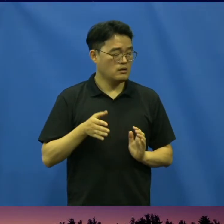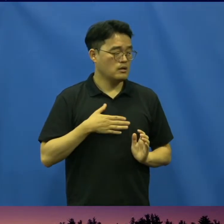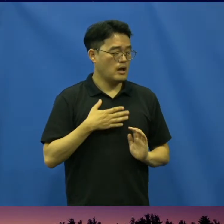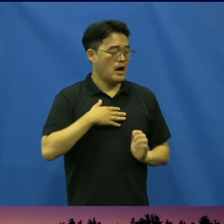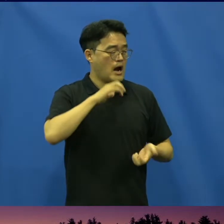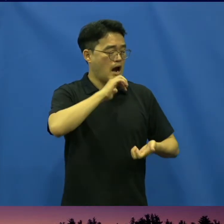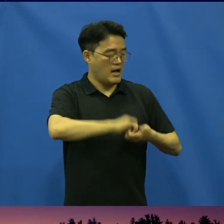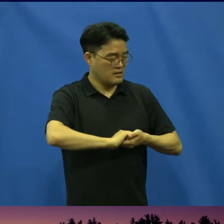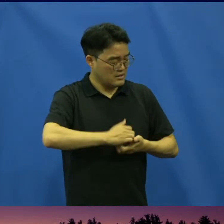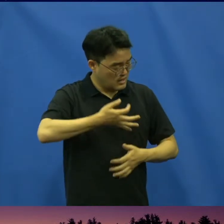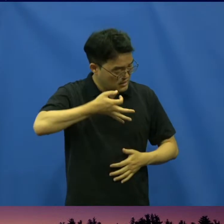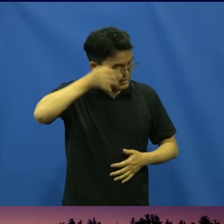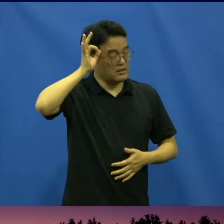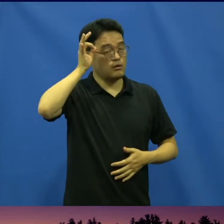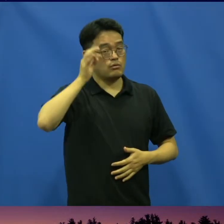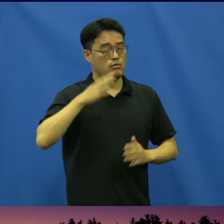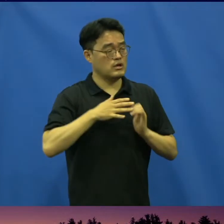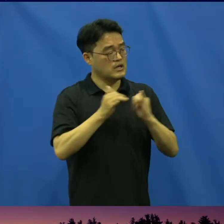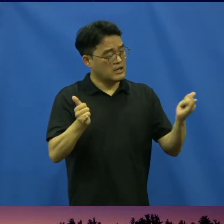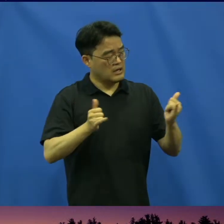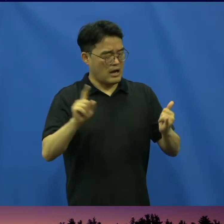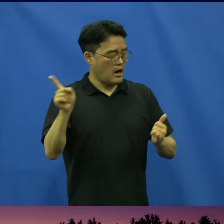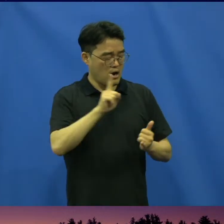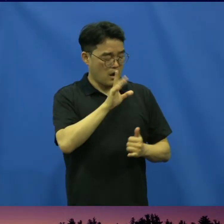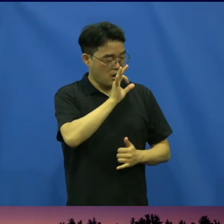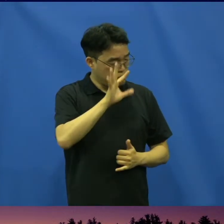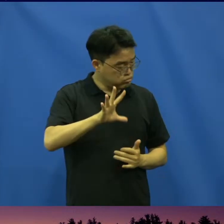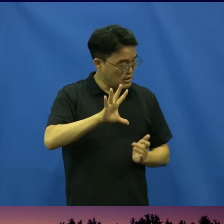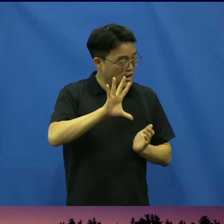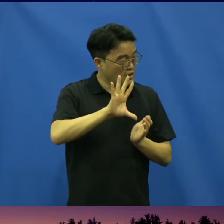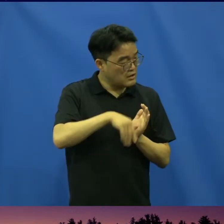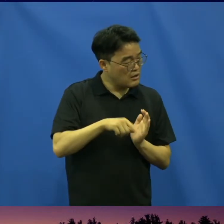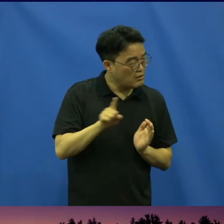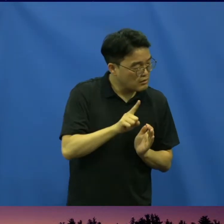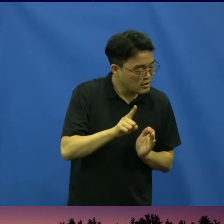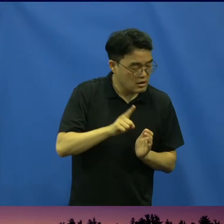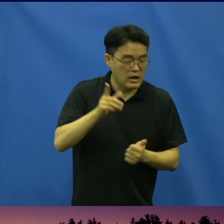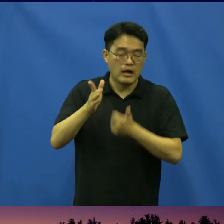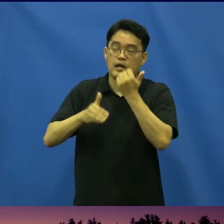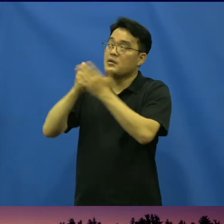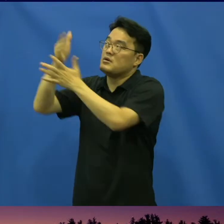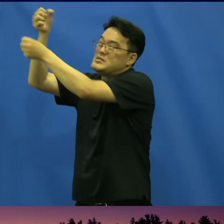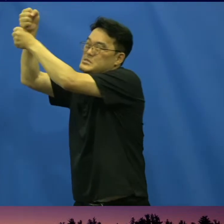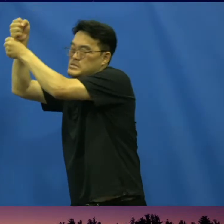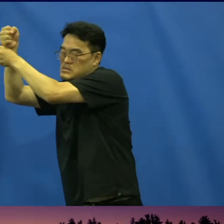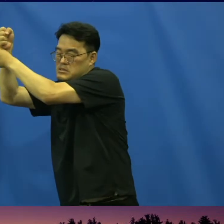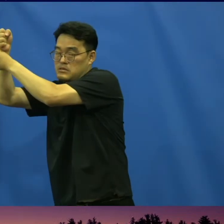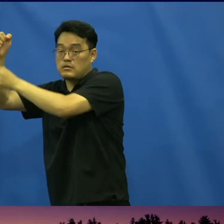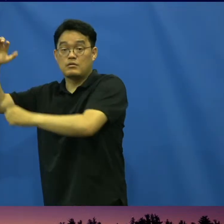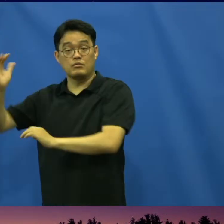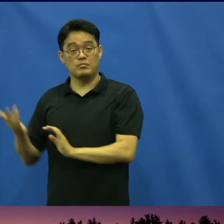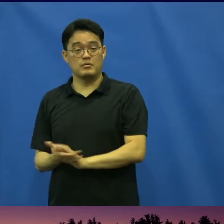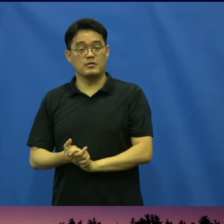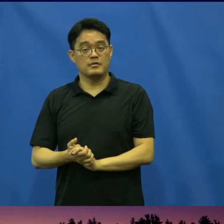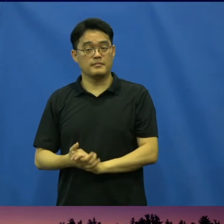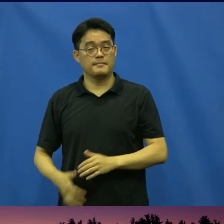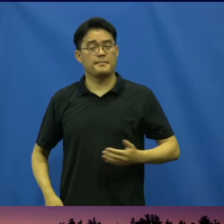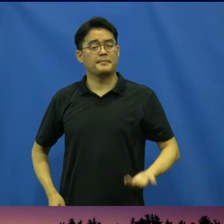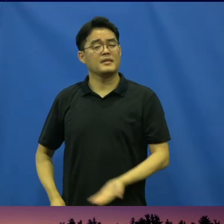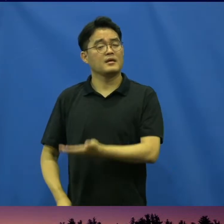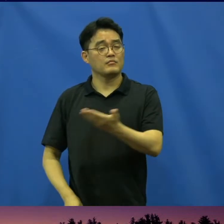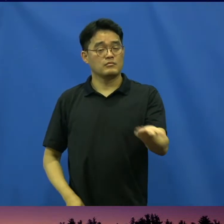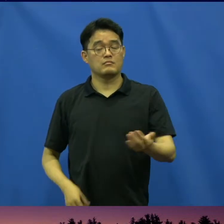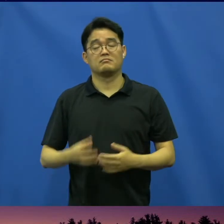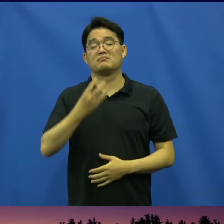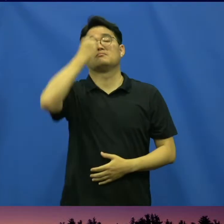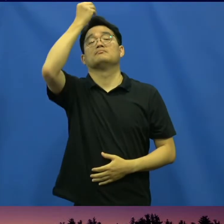없다라는 것을 인정할 때. 그러니까 오늘 밤에도 여러분 기도하러 오신 분들 여러분 기고만장하고 교만한 사람 기도 예전에 안